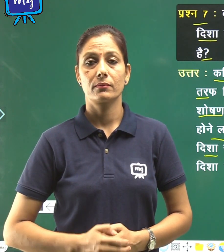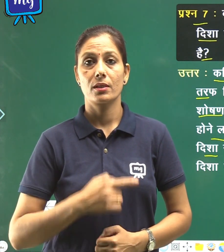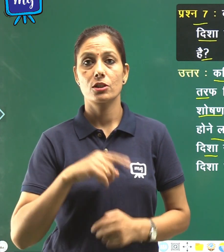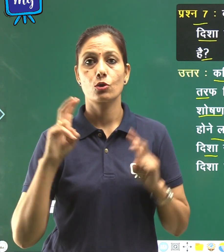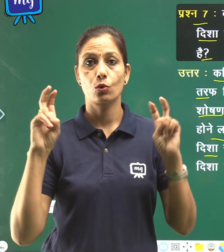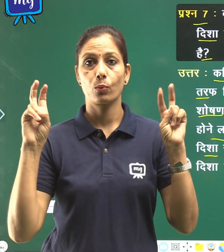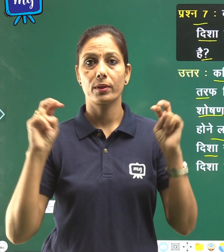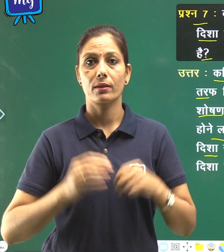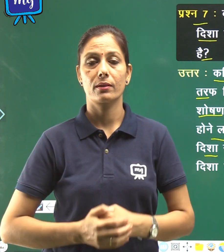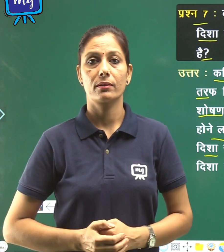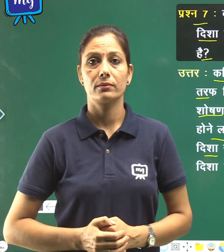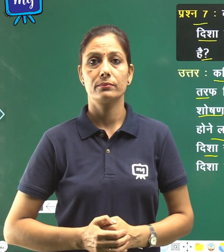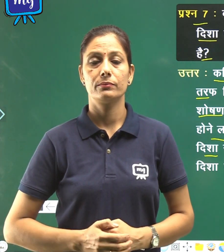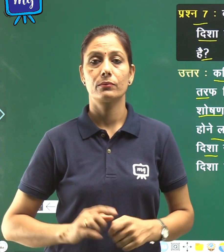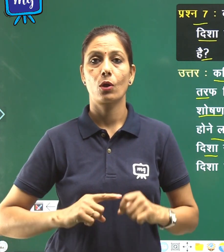पाठ के